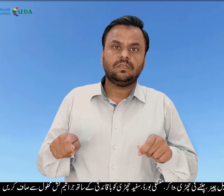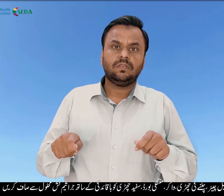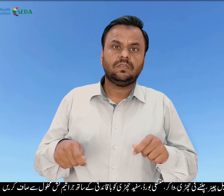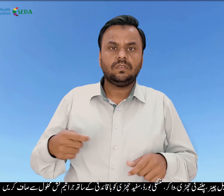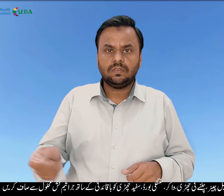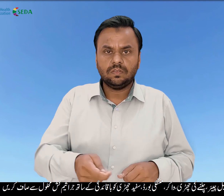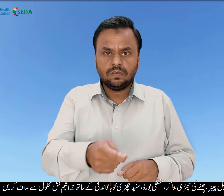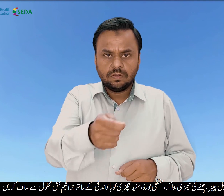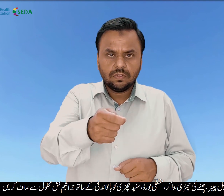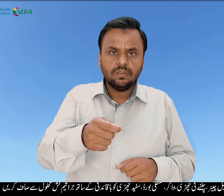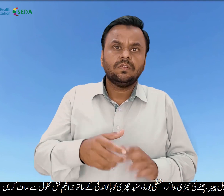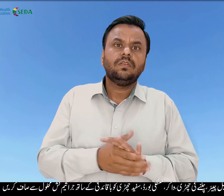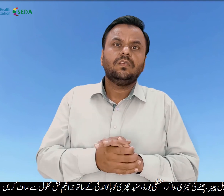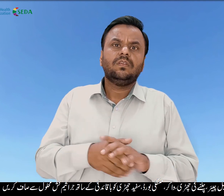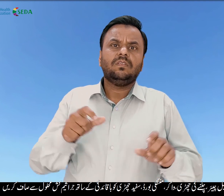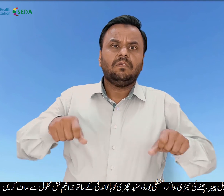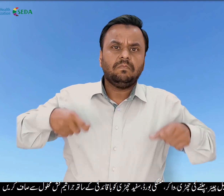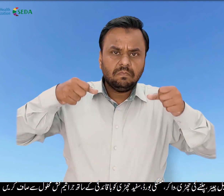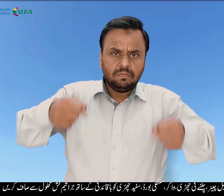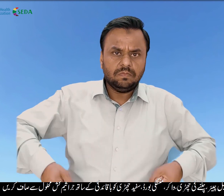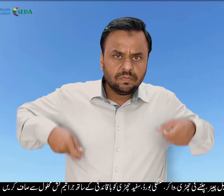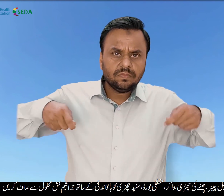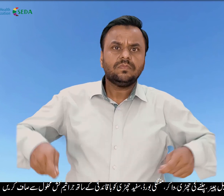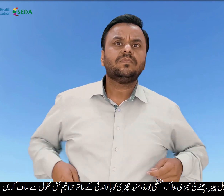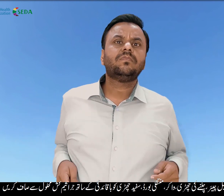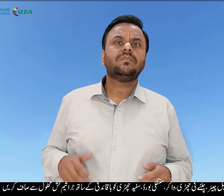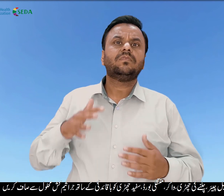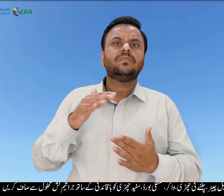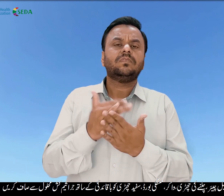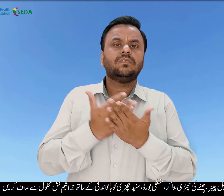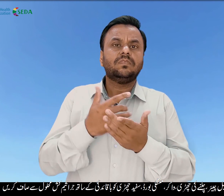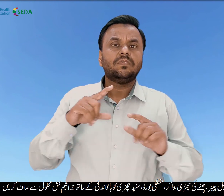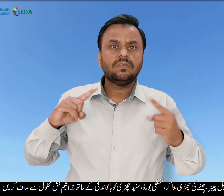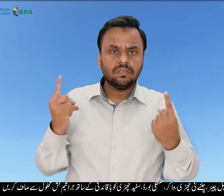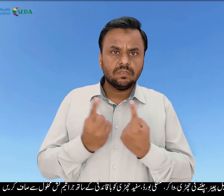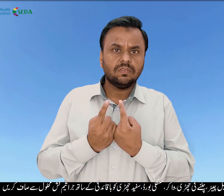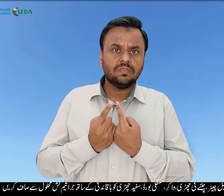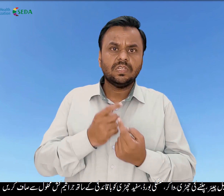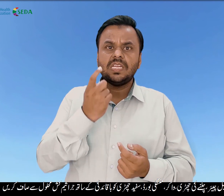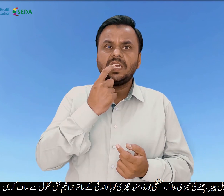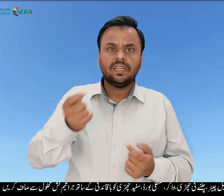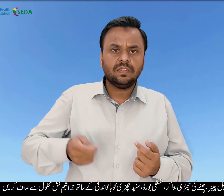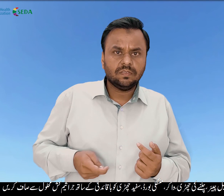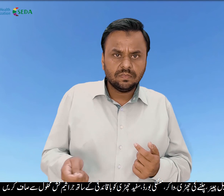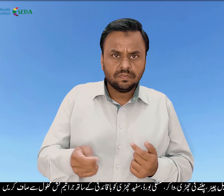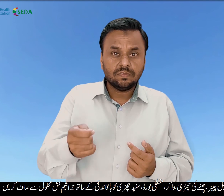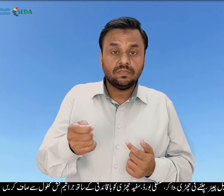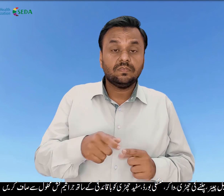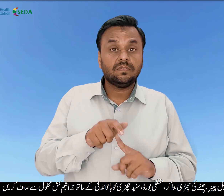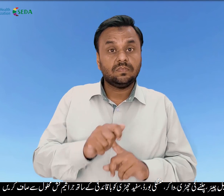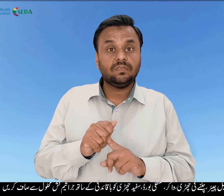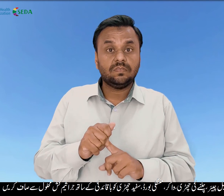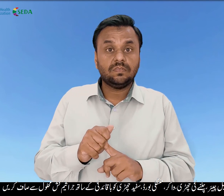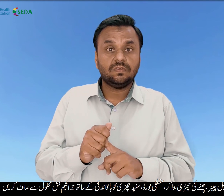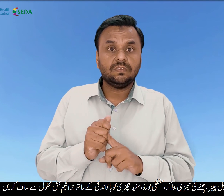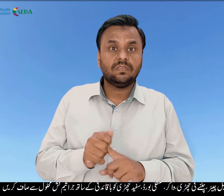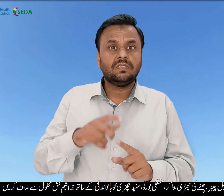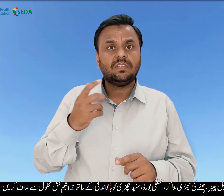چھڑی، واکر، منتقلی بورڈ، سفید چھڑی کو باقاعدگی کے ساتھ جراثیم